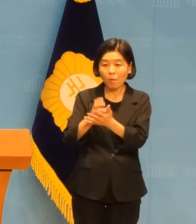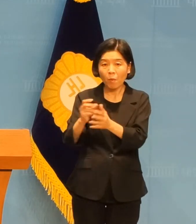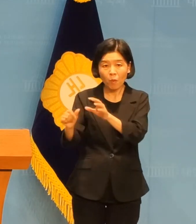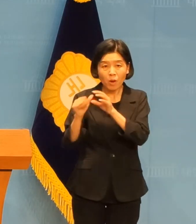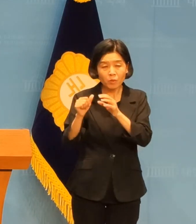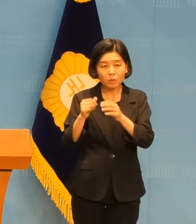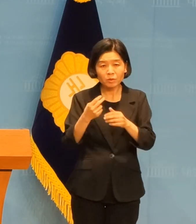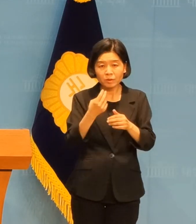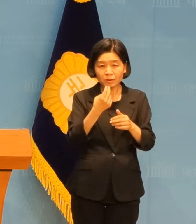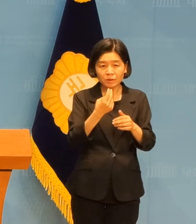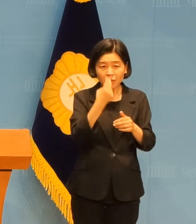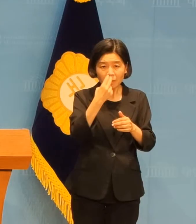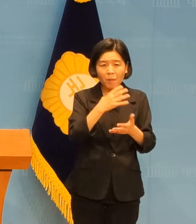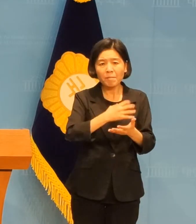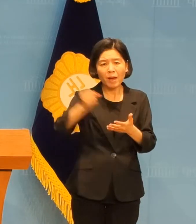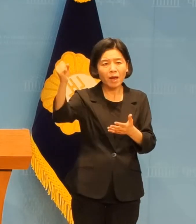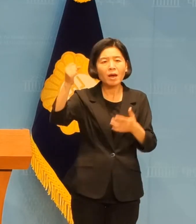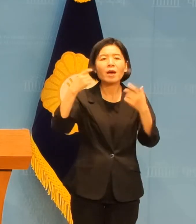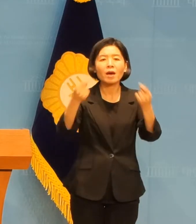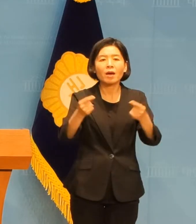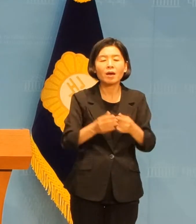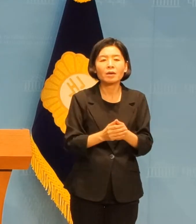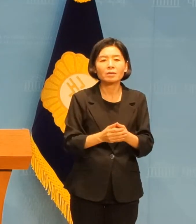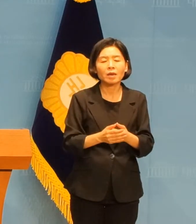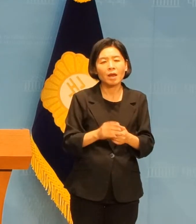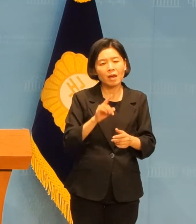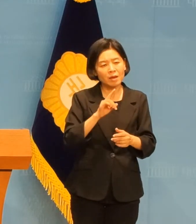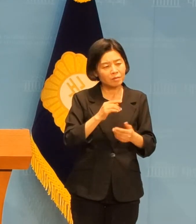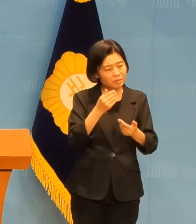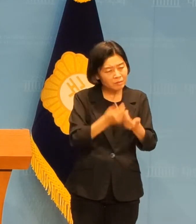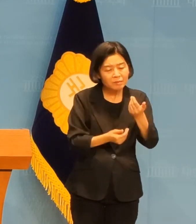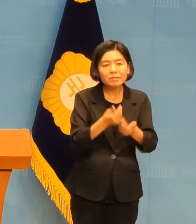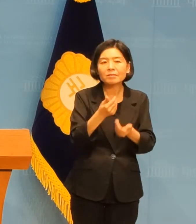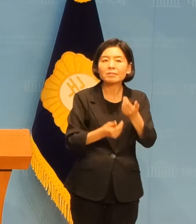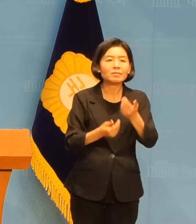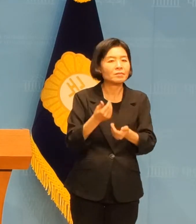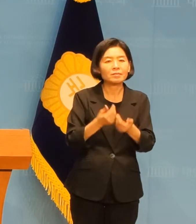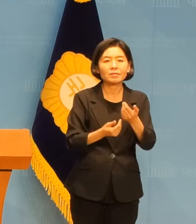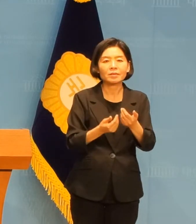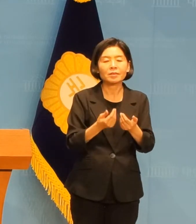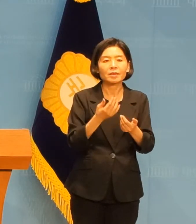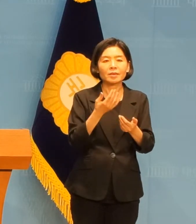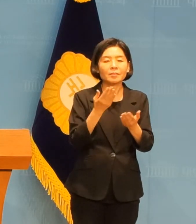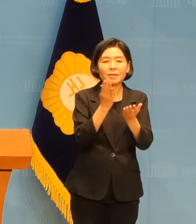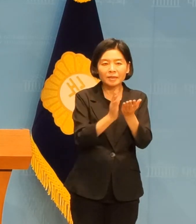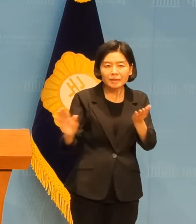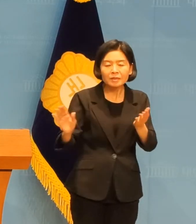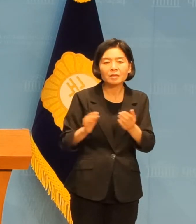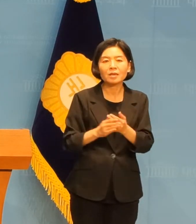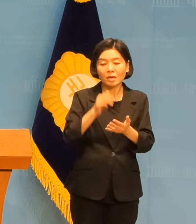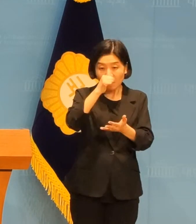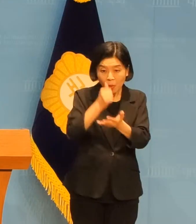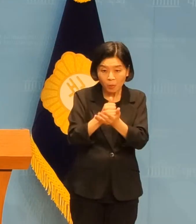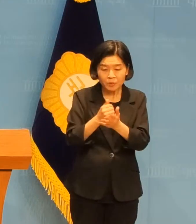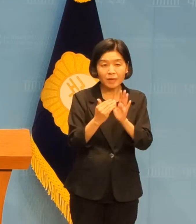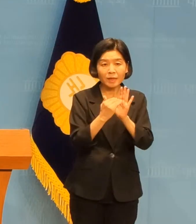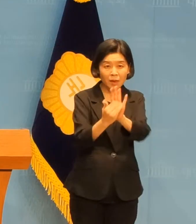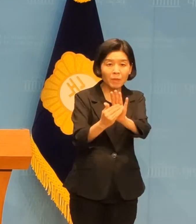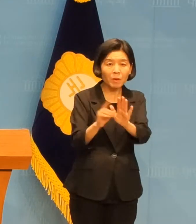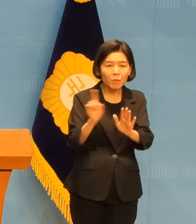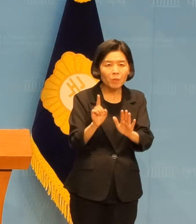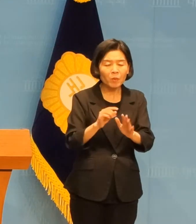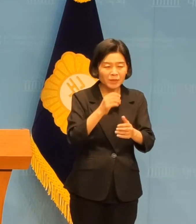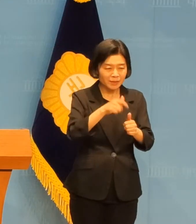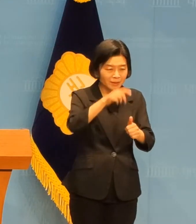박탈하고 있습니다. 이러한 모순은 더 이상 정당화될 수 없습니다. 범죄 예방은 사형이 아닌